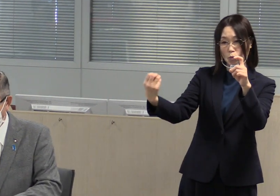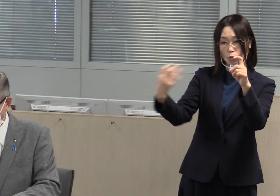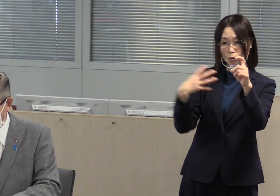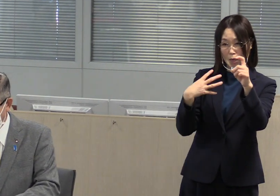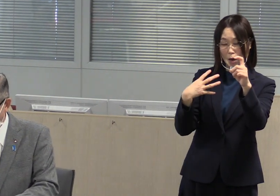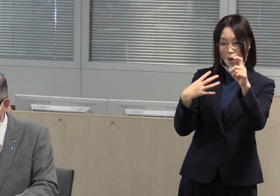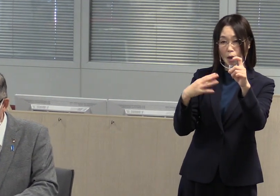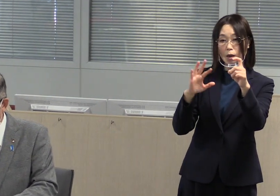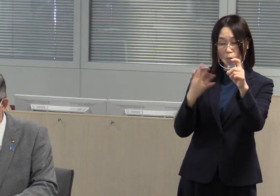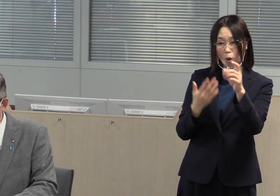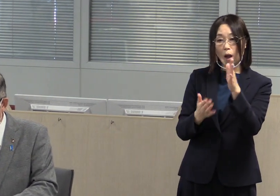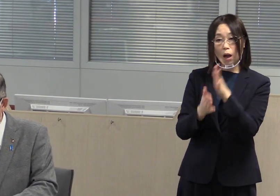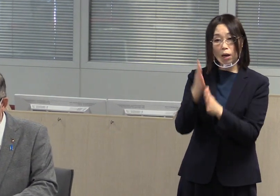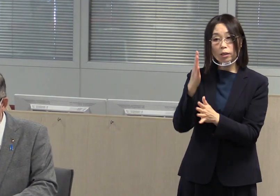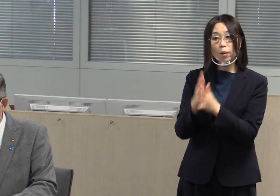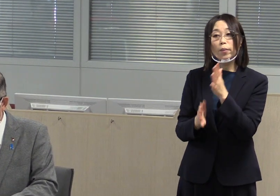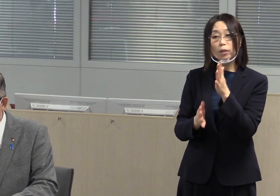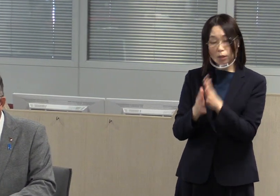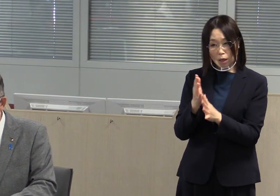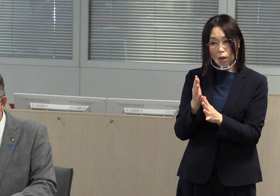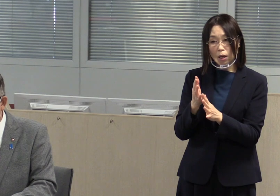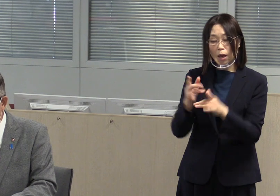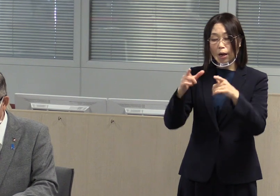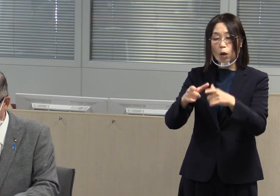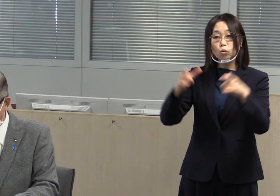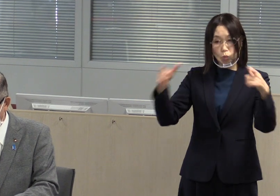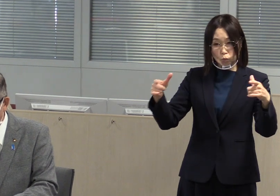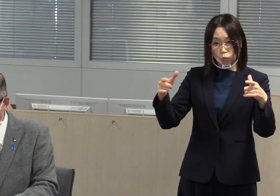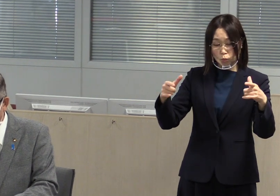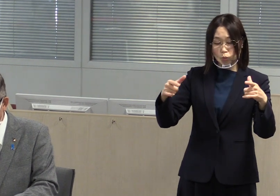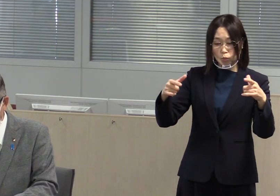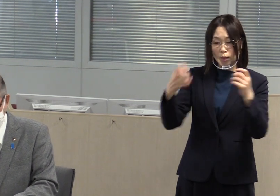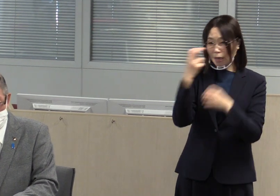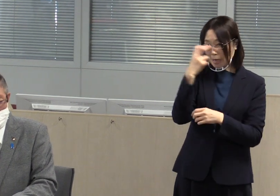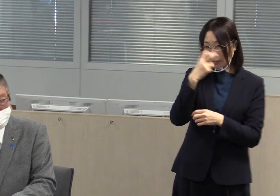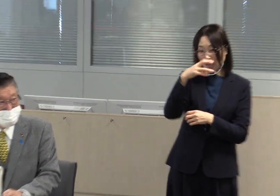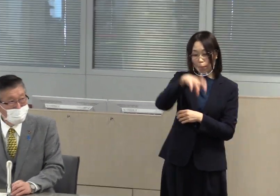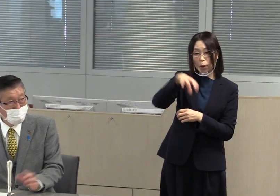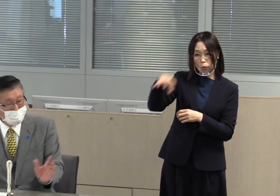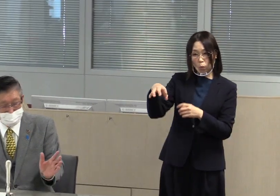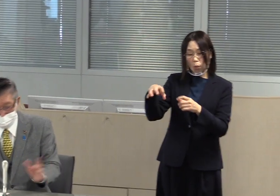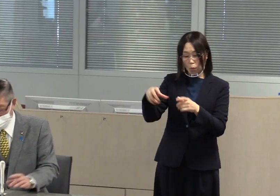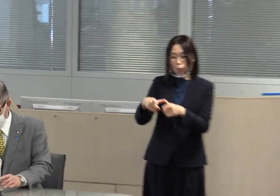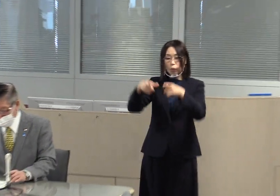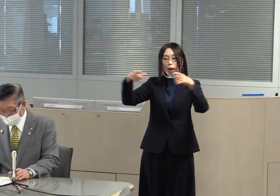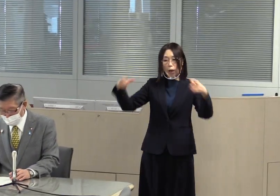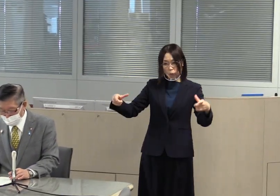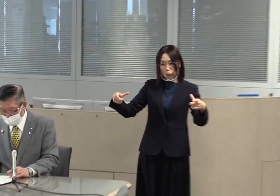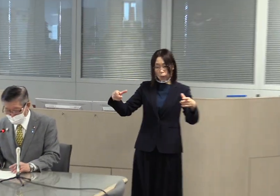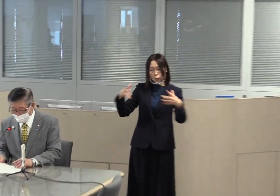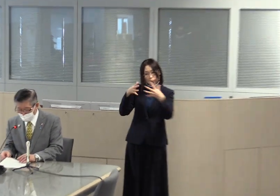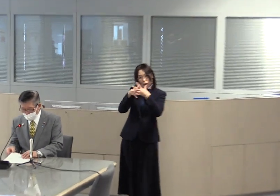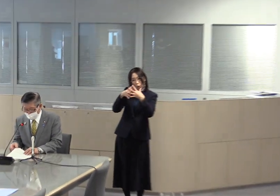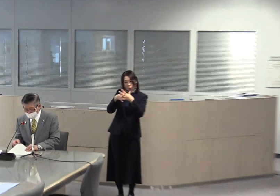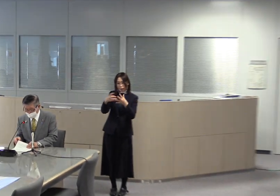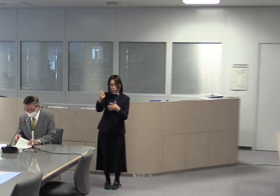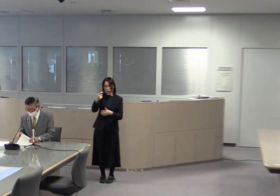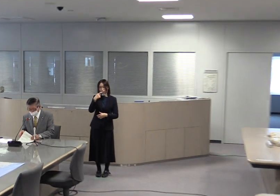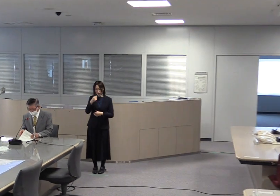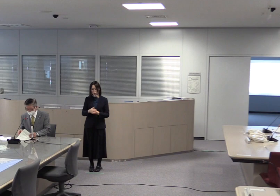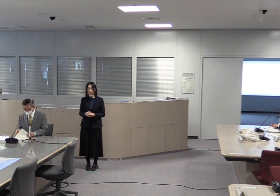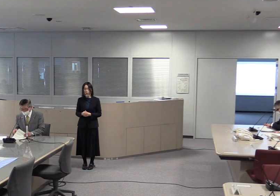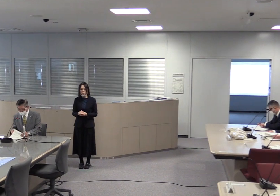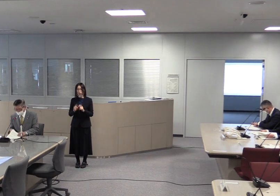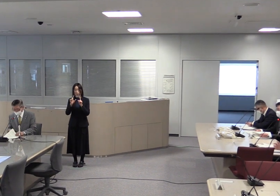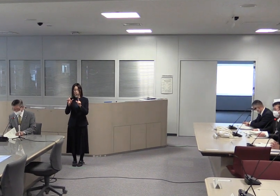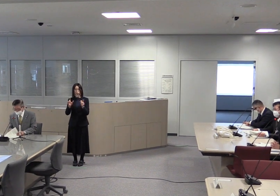が、改めてその拡充のめどをちょっと教えてください。 はい。現在、明日から対応できるところは10